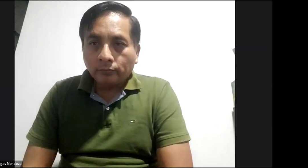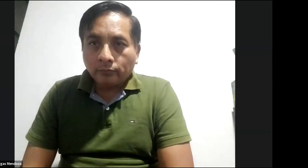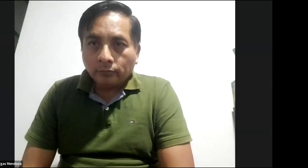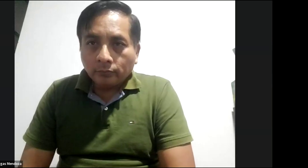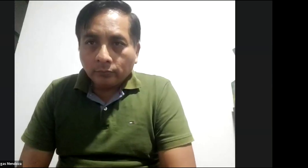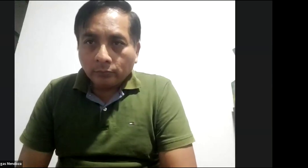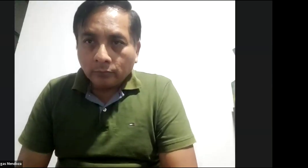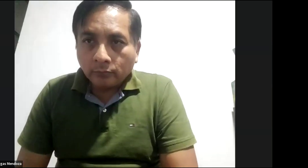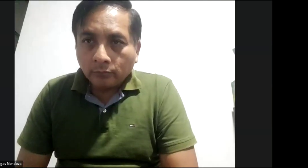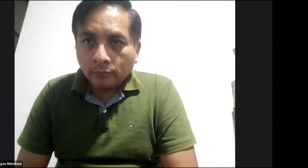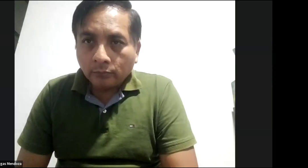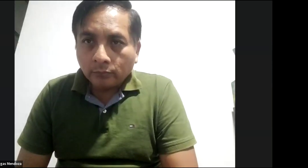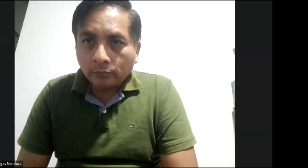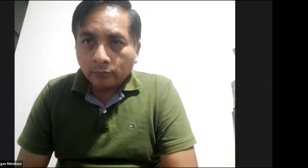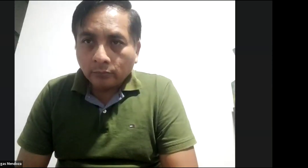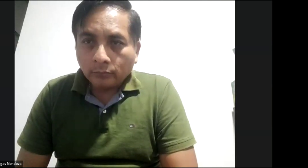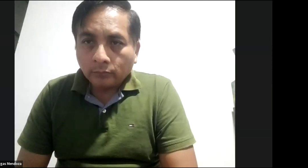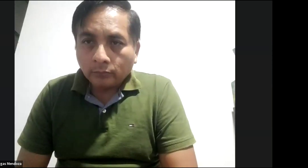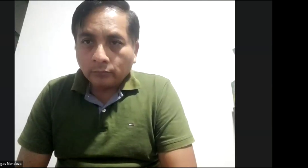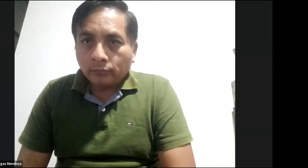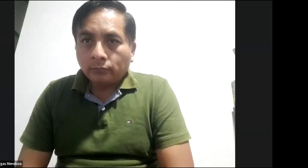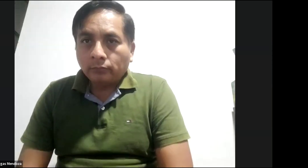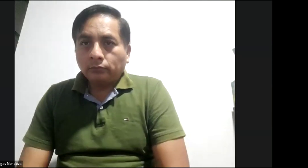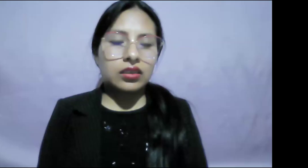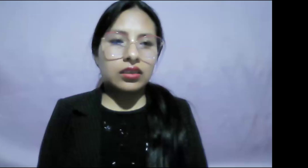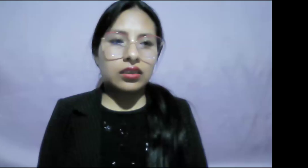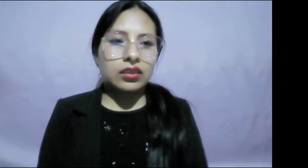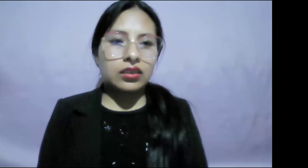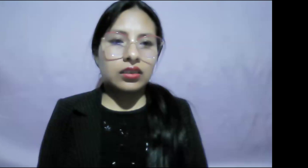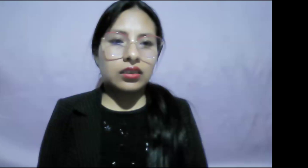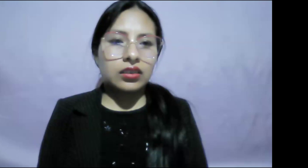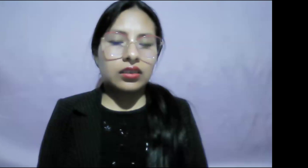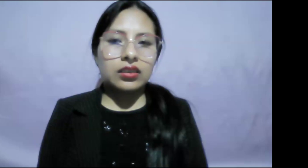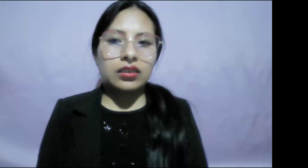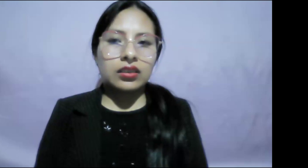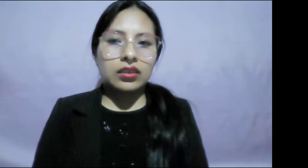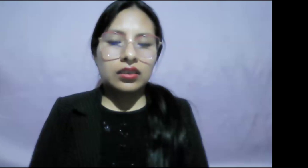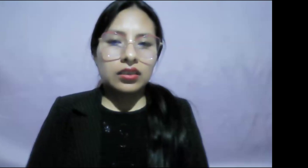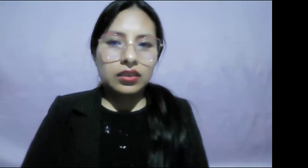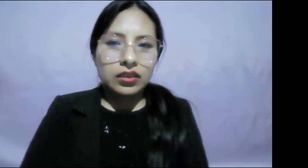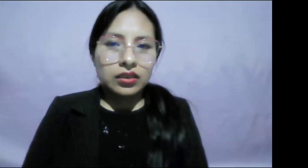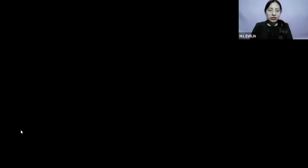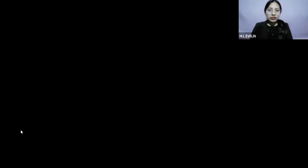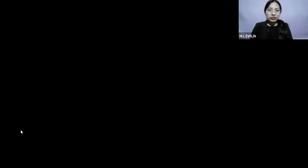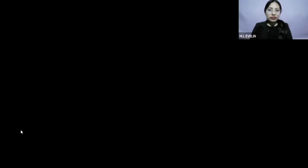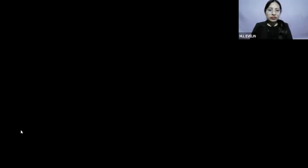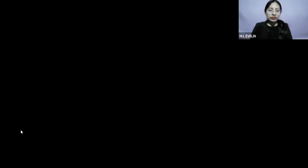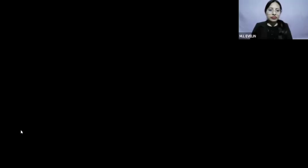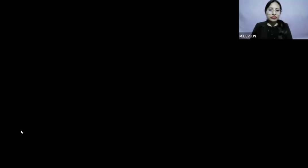un segundo continuar ya listo continuamos con